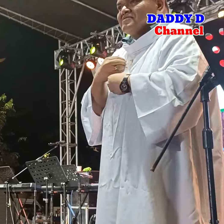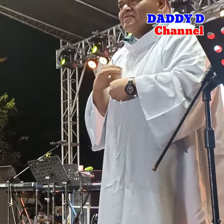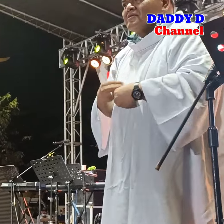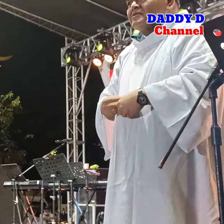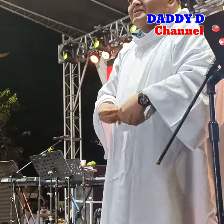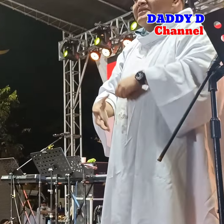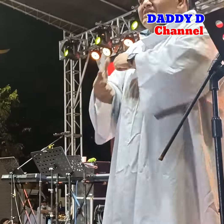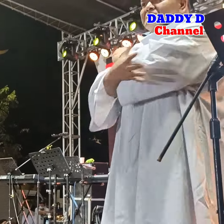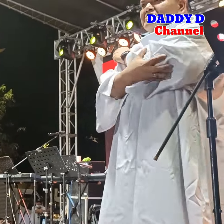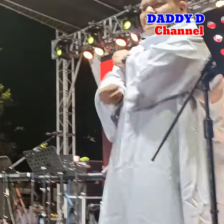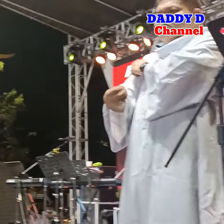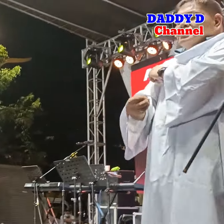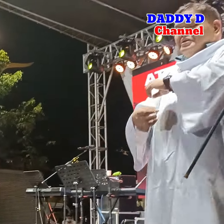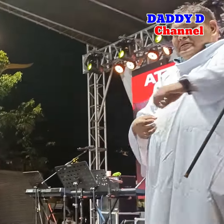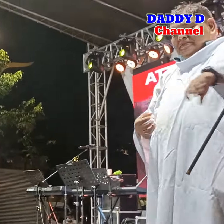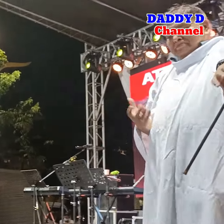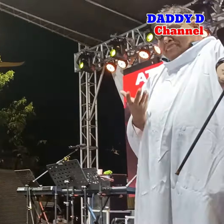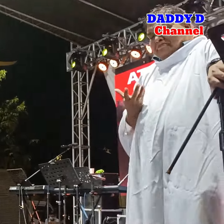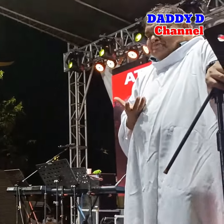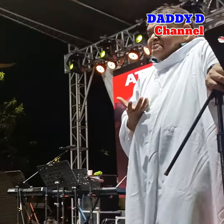nagiging dukha.